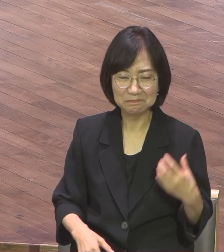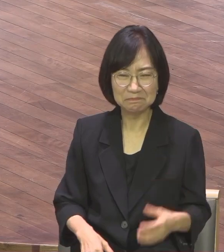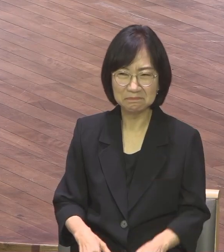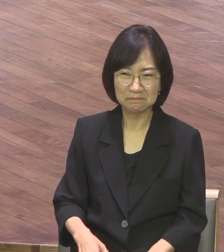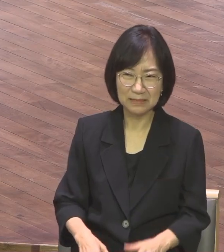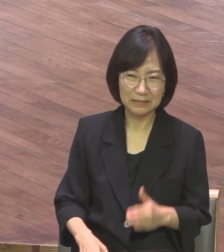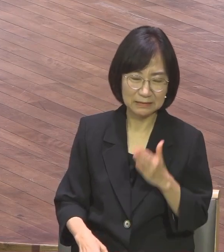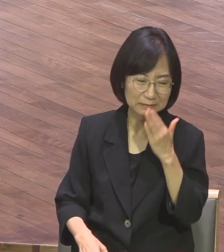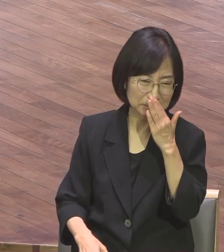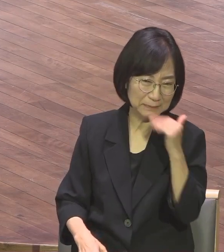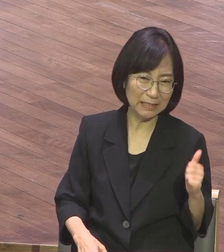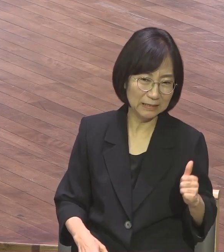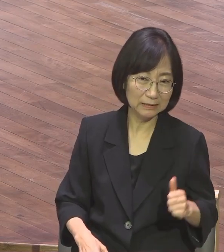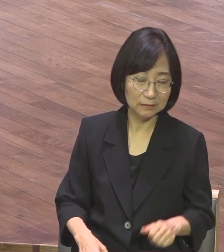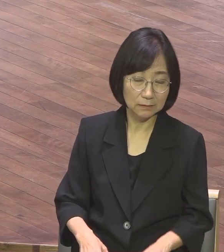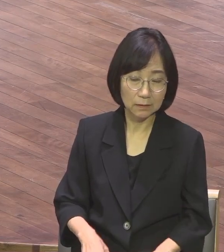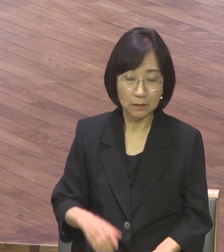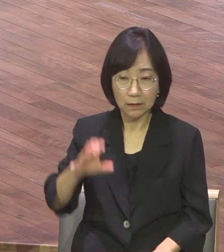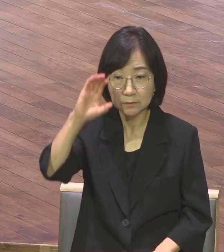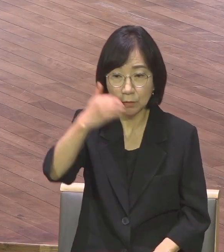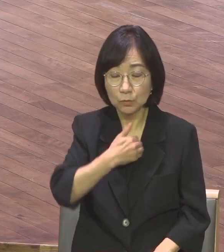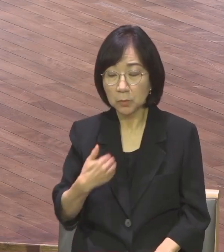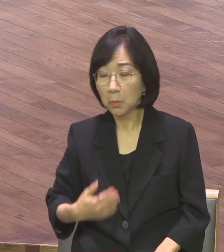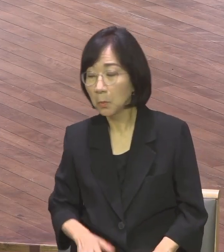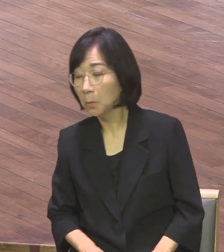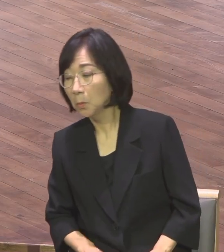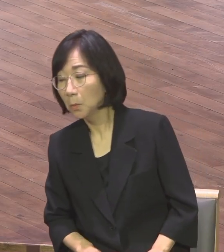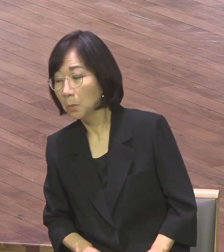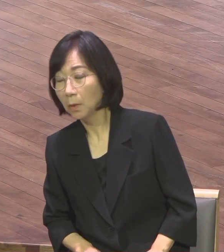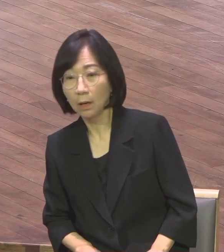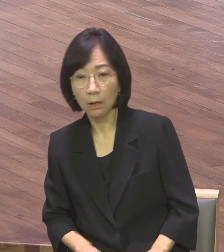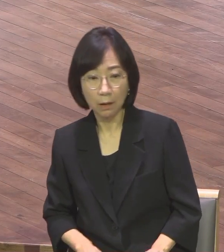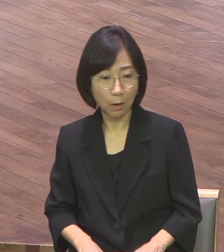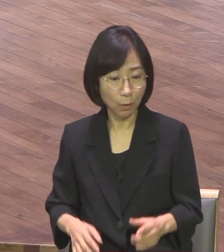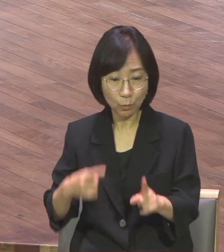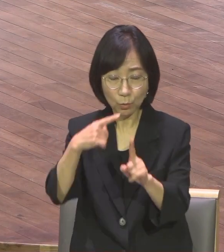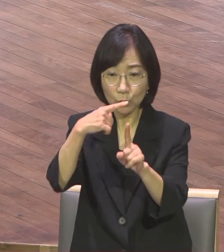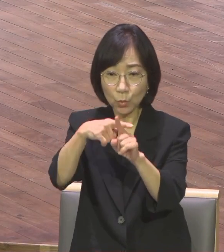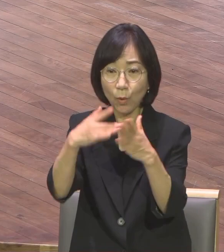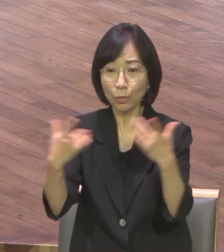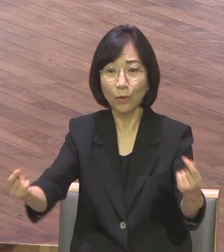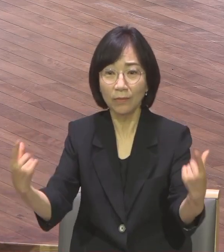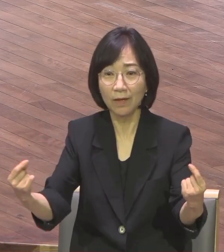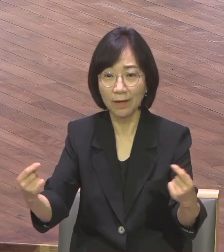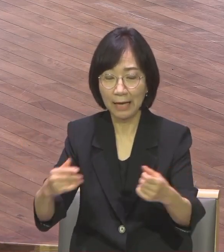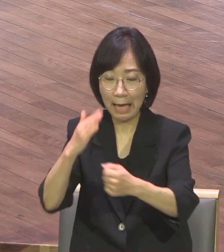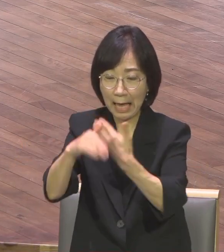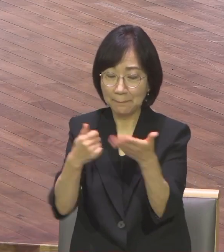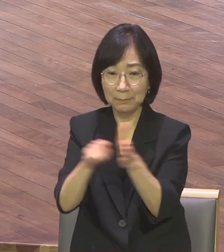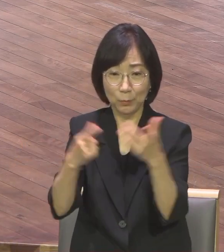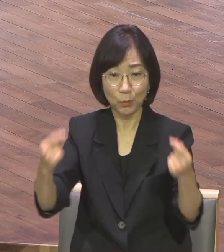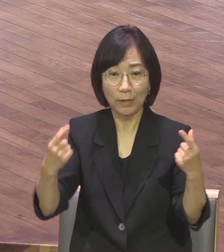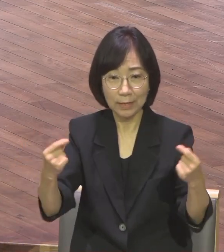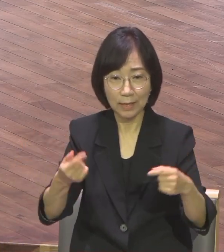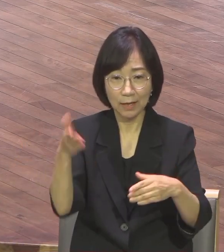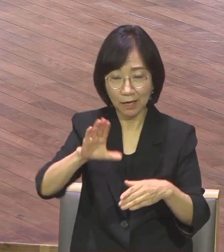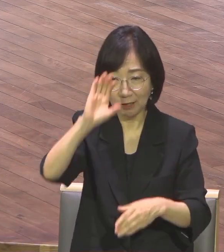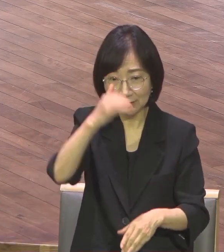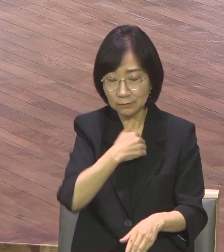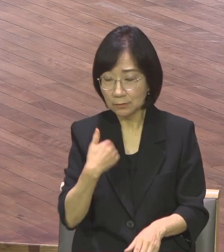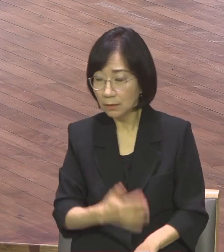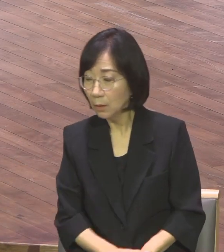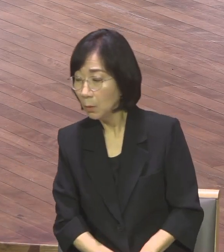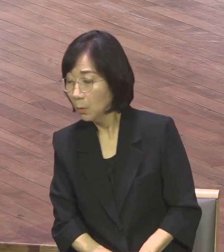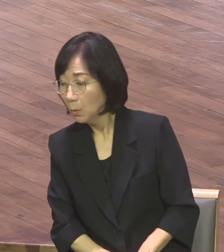피곤해. 조용한 천주교. 교회 아니냐? 같은 교회. 같은 하나님 안 믿냐? 하나님